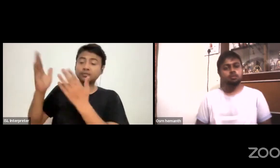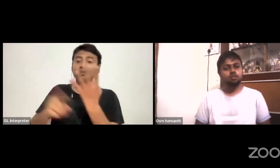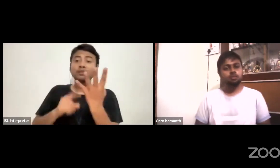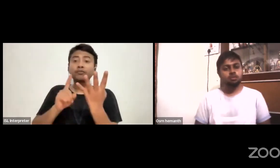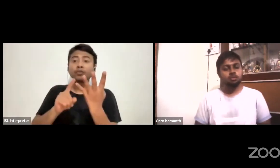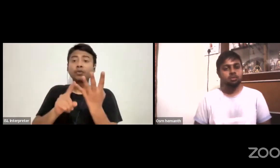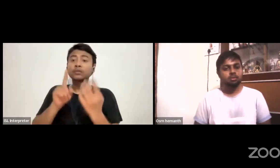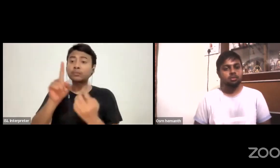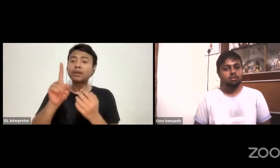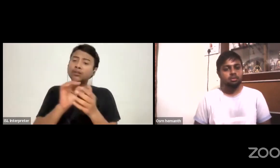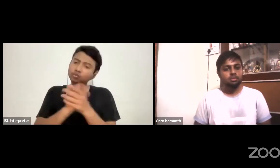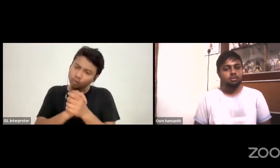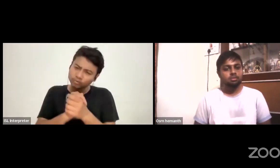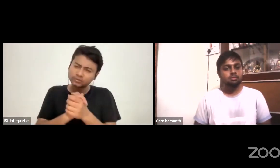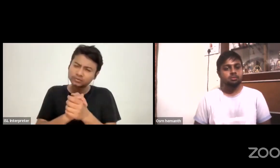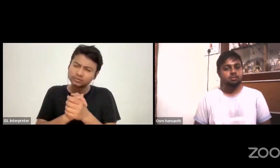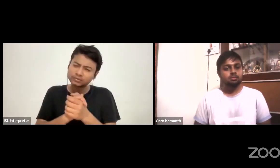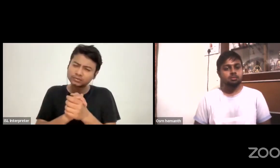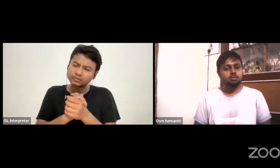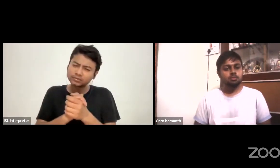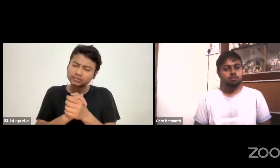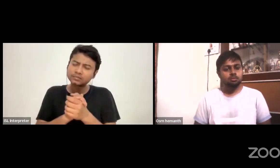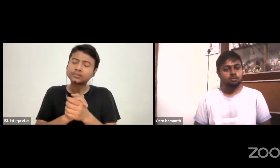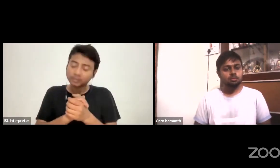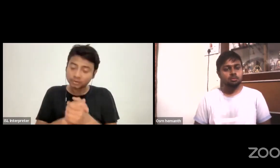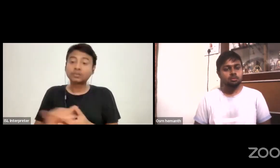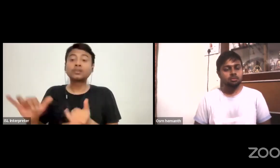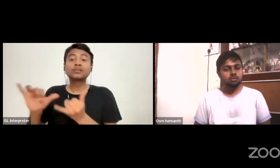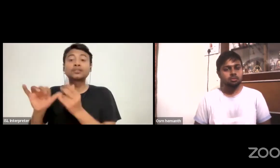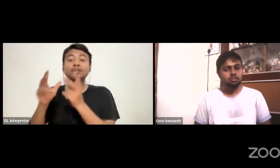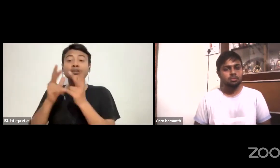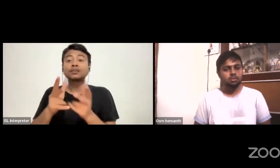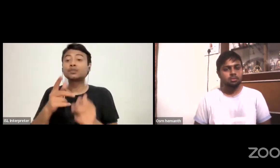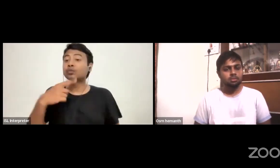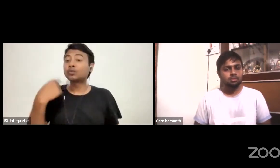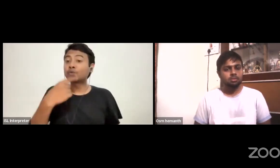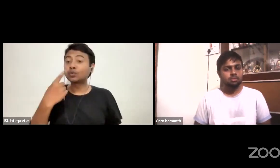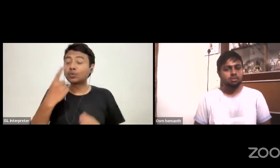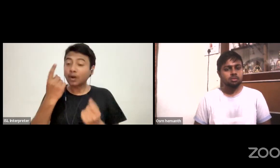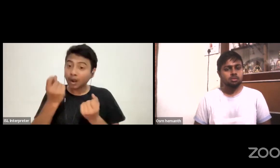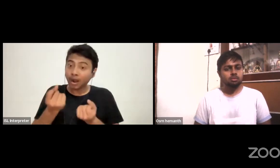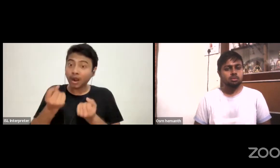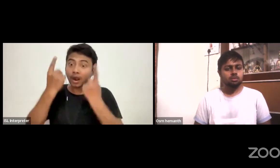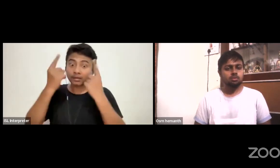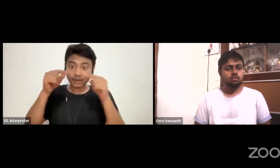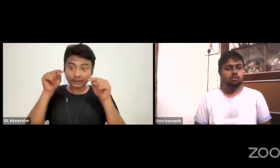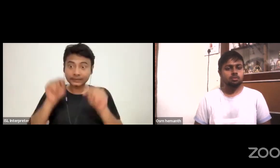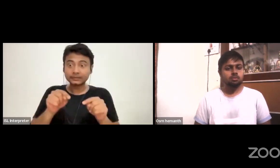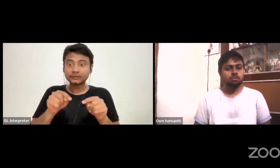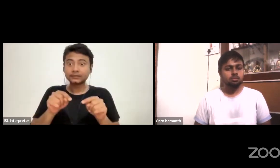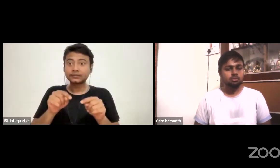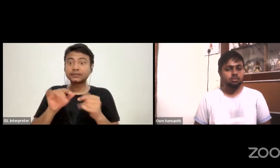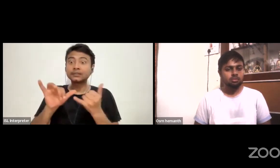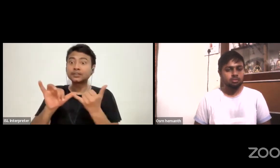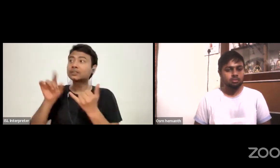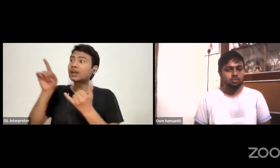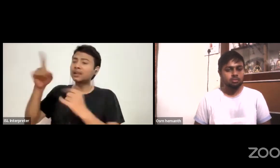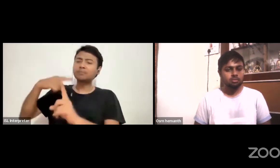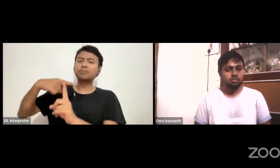रूप में जान लेता है उसको शांति प्राप्त होती है। जो आप सेटिस्फेक्शन की बात कर रहे हो, वो सेटिस्फेक्शन मिलता